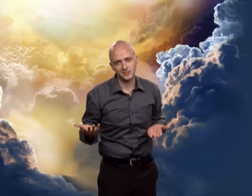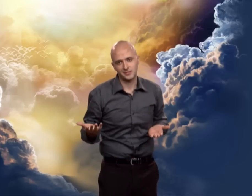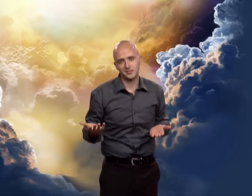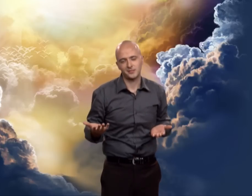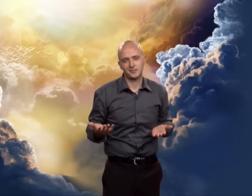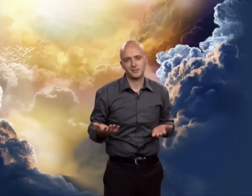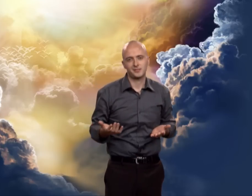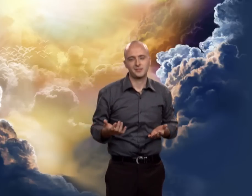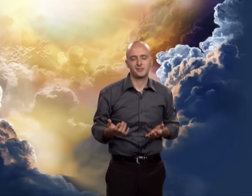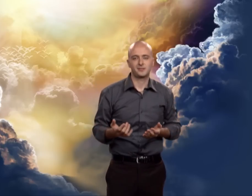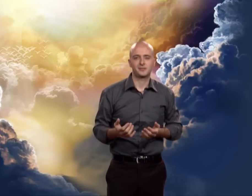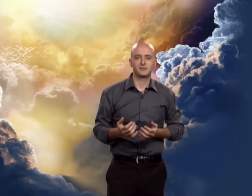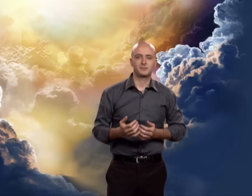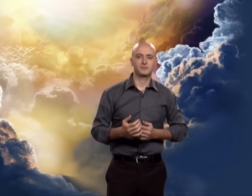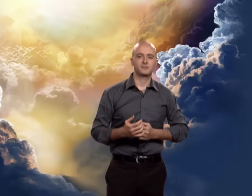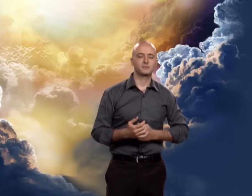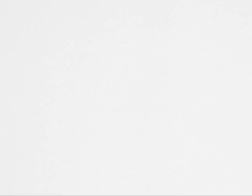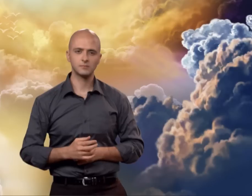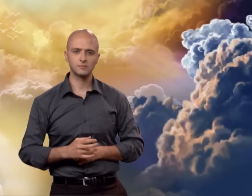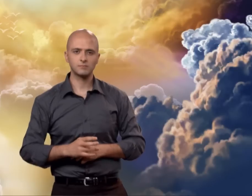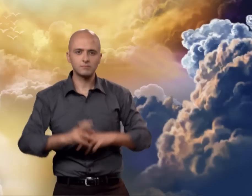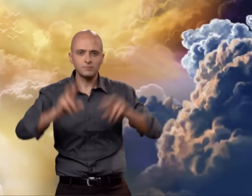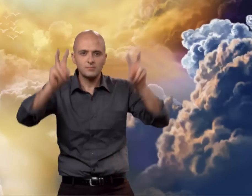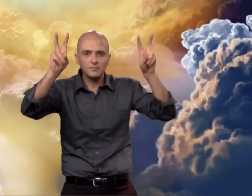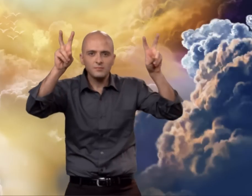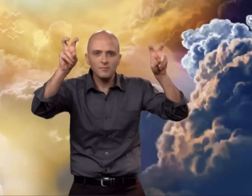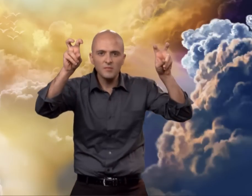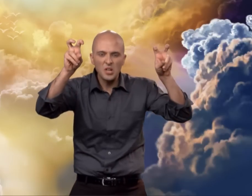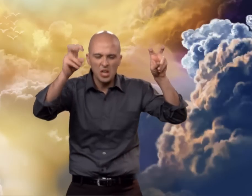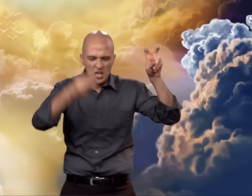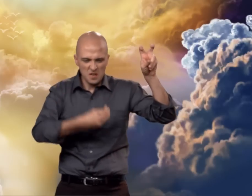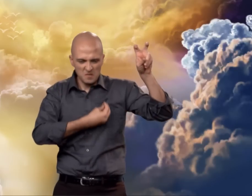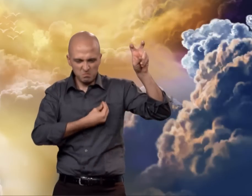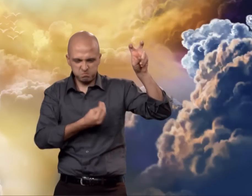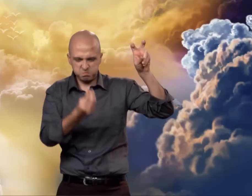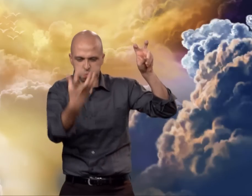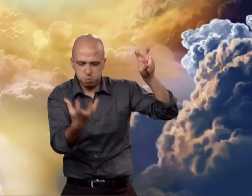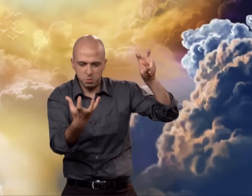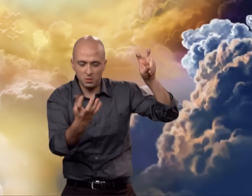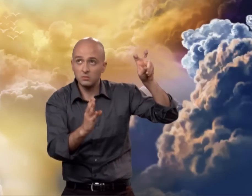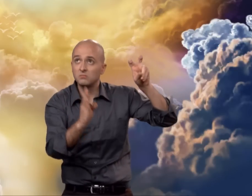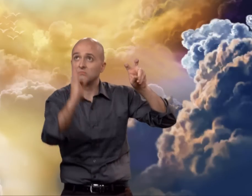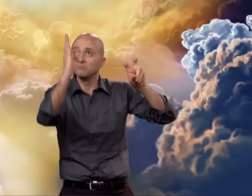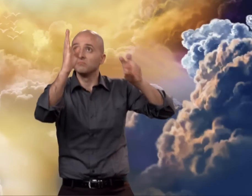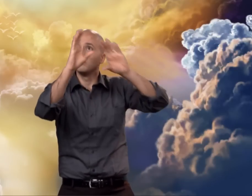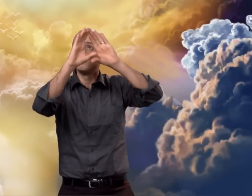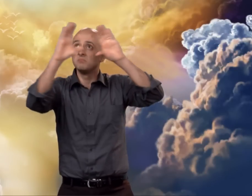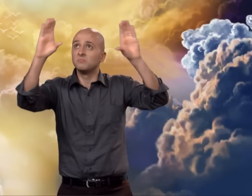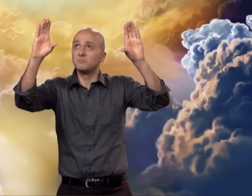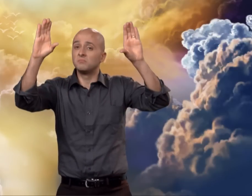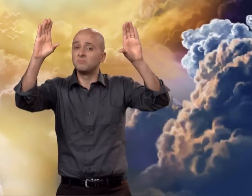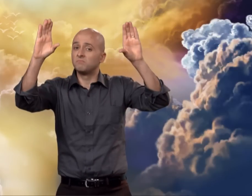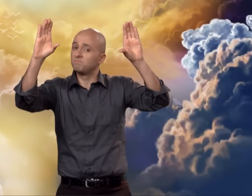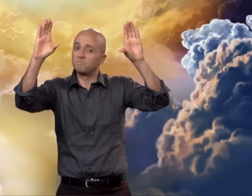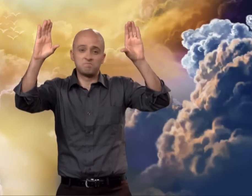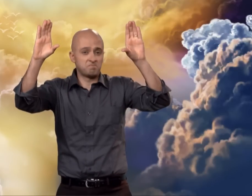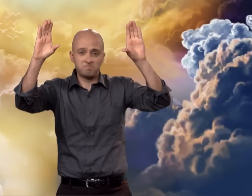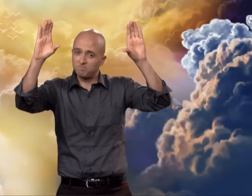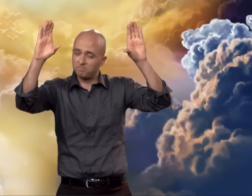chamas? O que diz a Bíblia? O ser humano não está consciente na morte. Sai-lhes o espírito, e eles